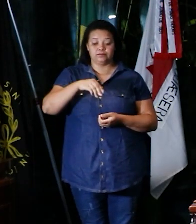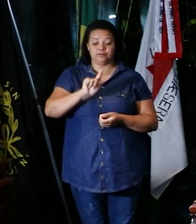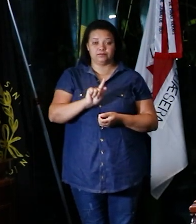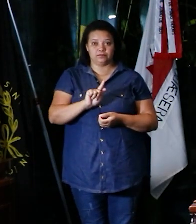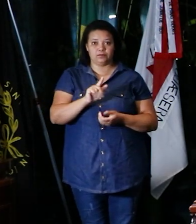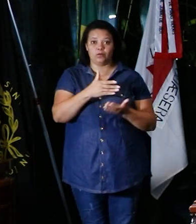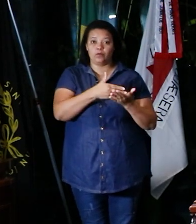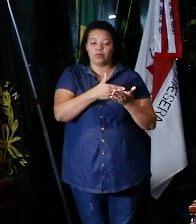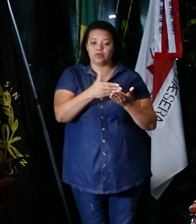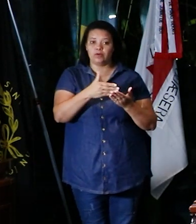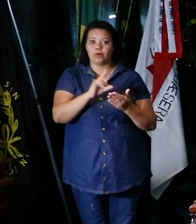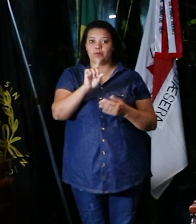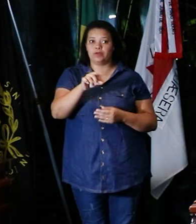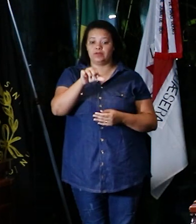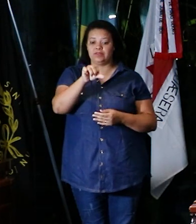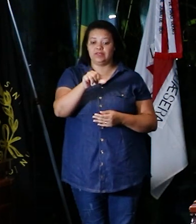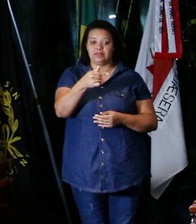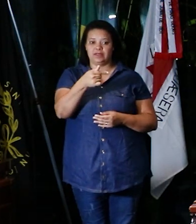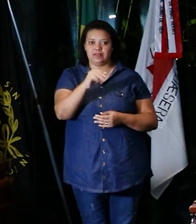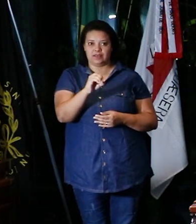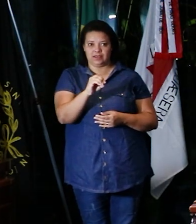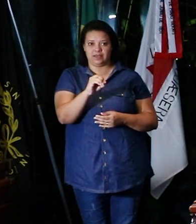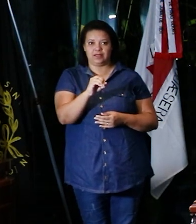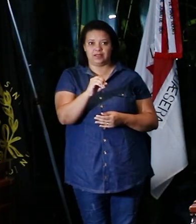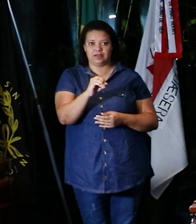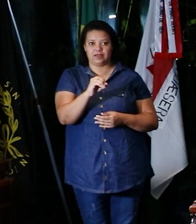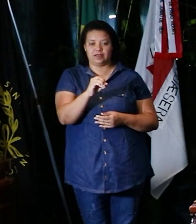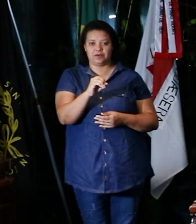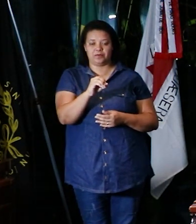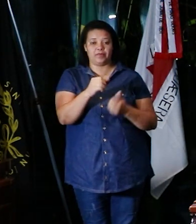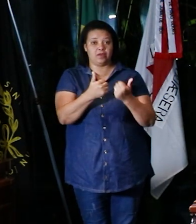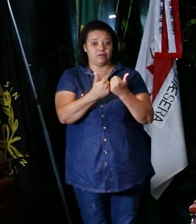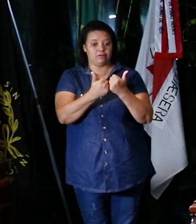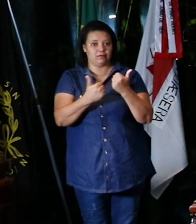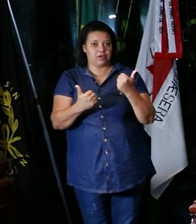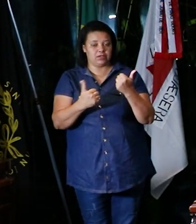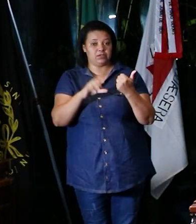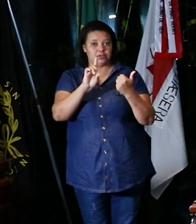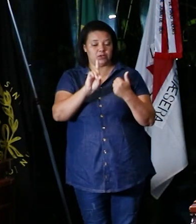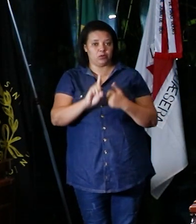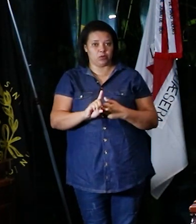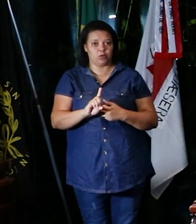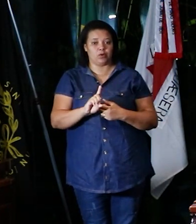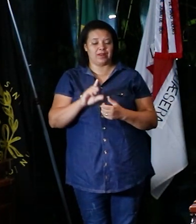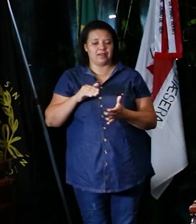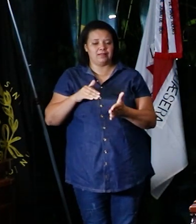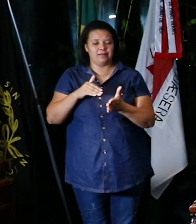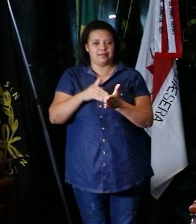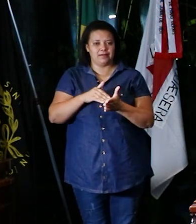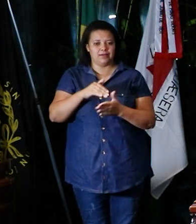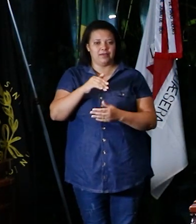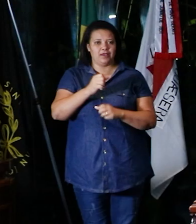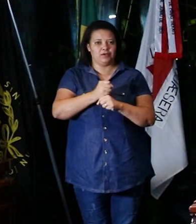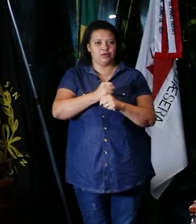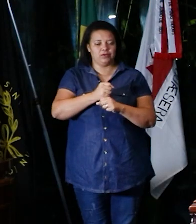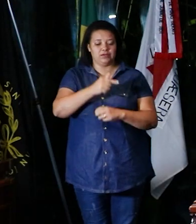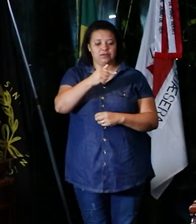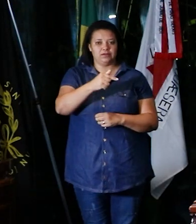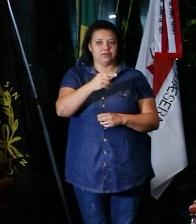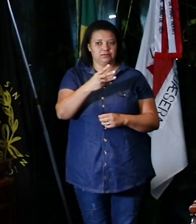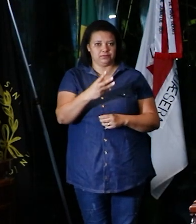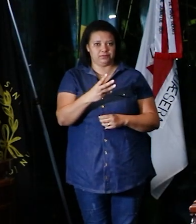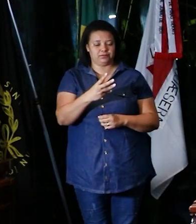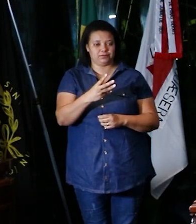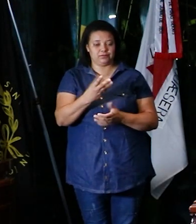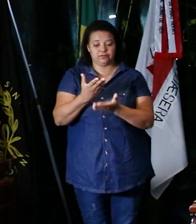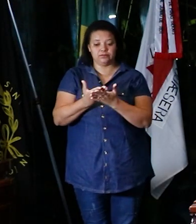exercer, em 1970, quando passou a exercer o cargo de vice-diretora da instituição até 73. Também deu aulas